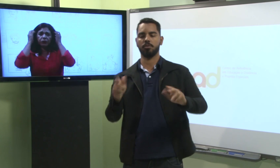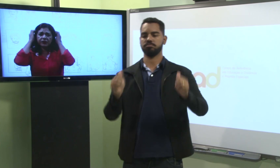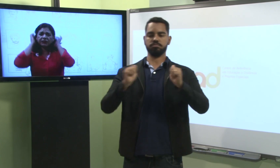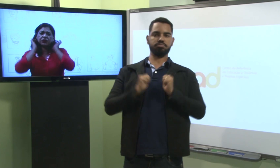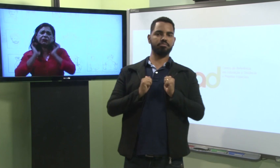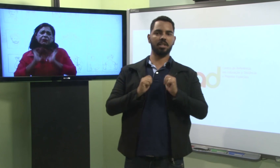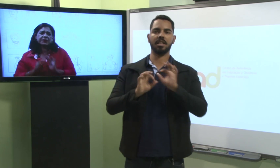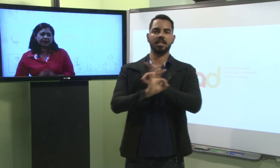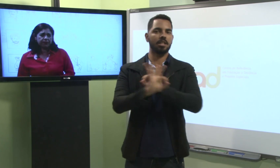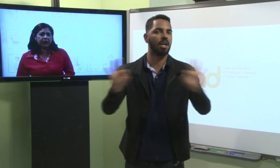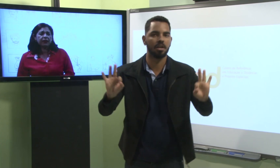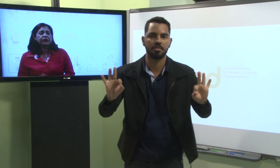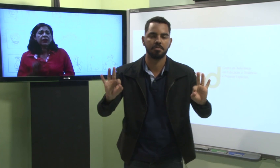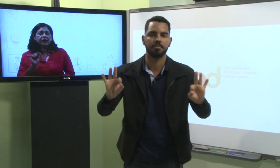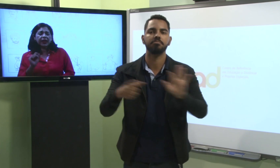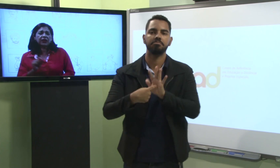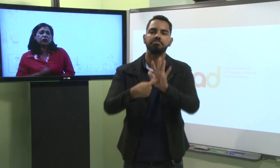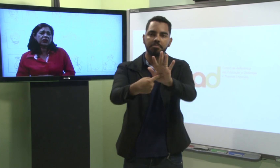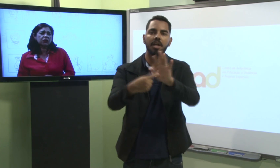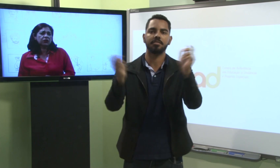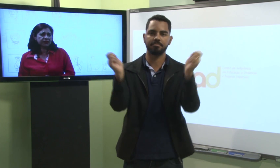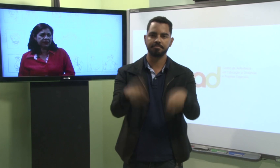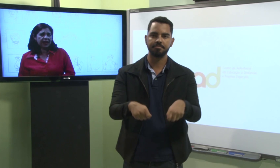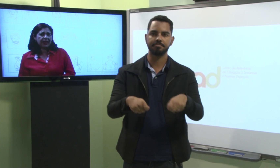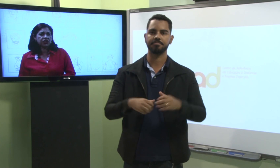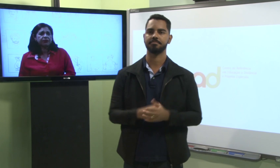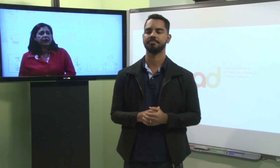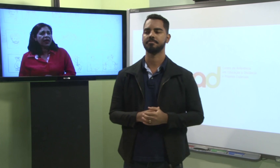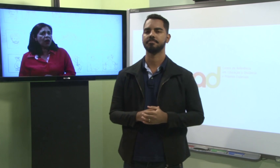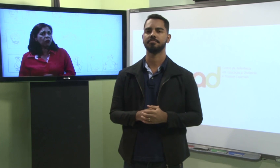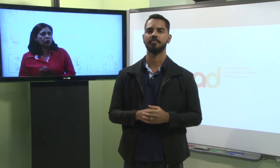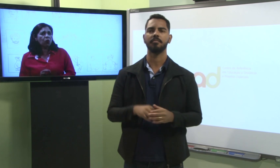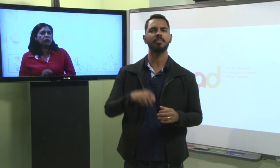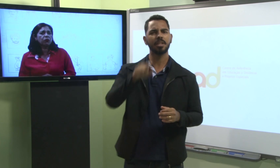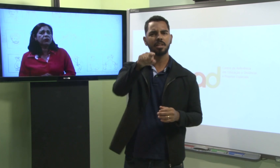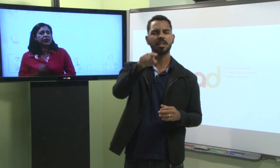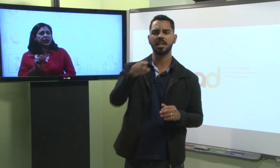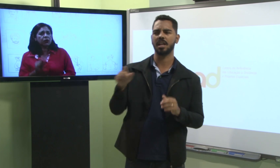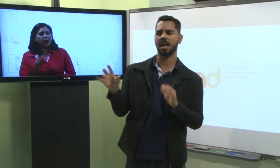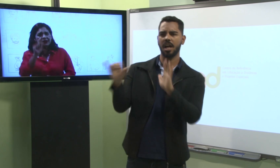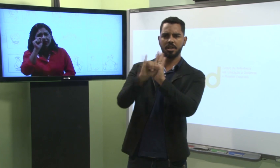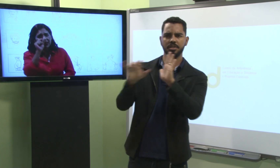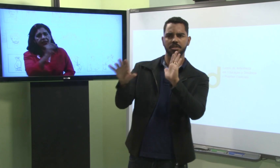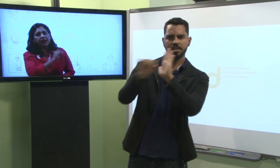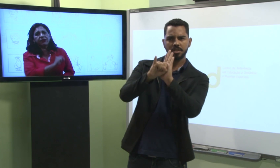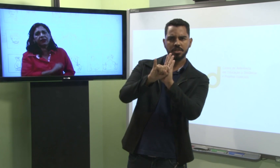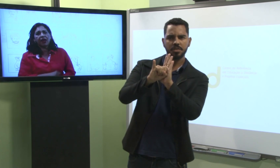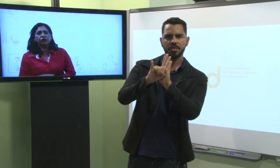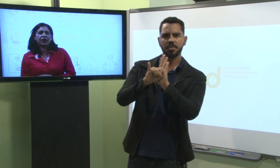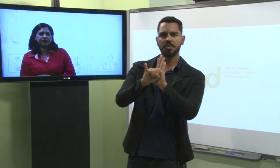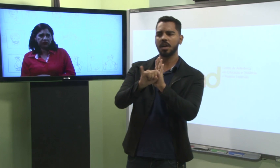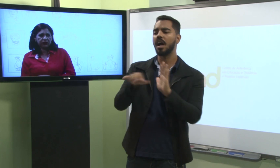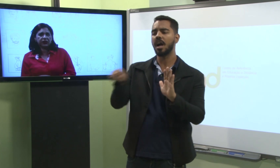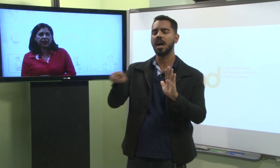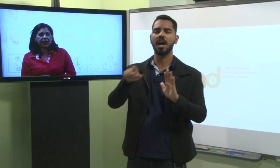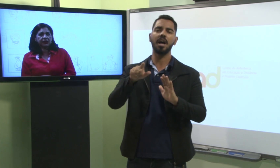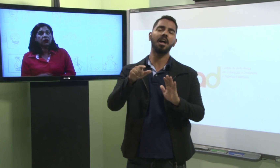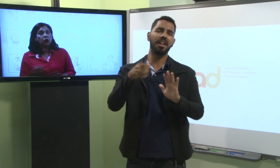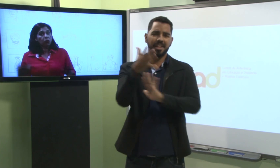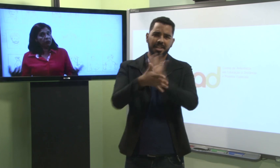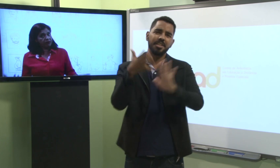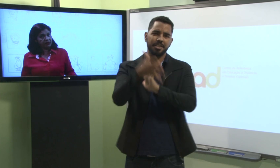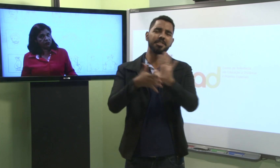foi possível também perceber que a iconicidade é algo comum e quase inevitável nas línguas de